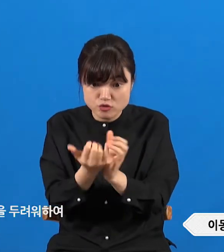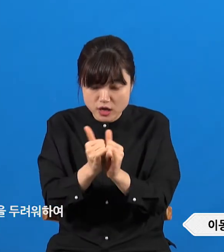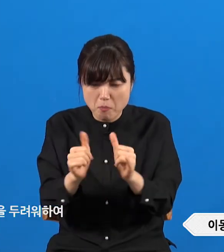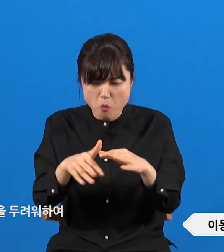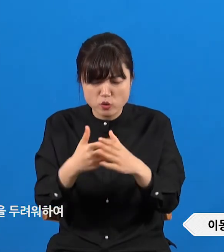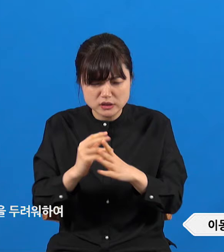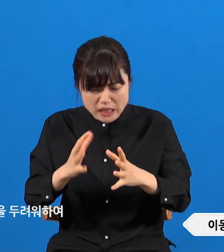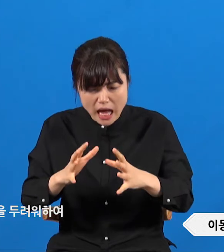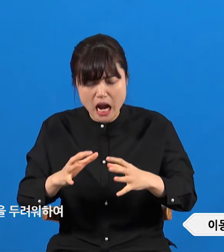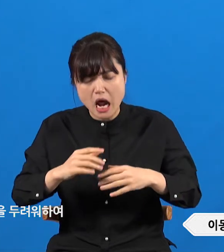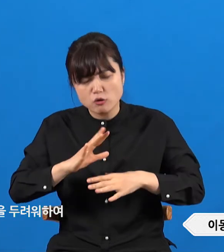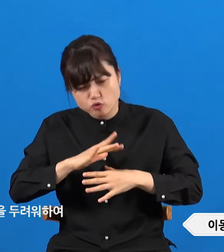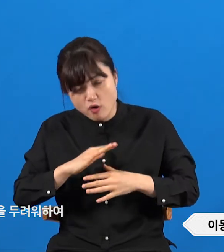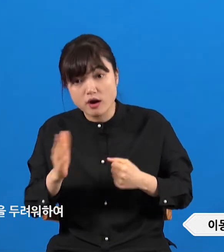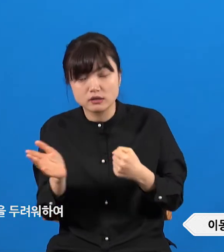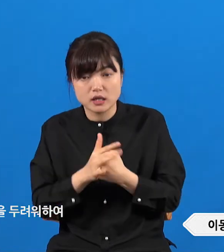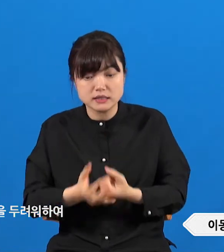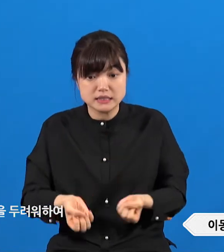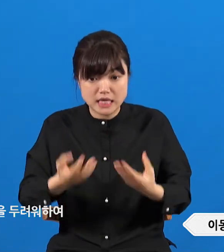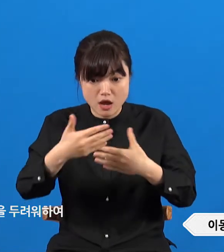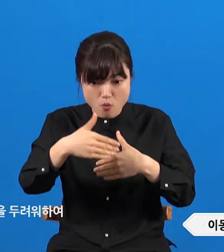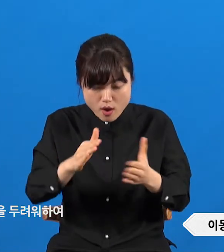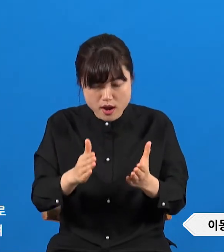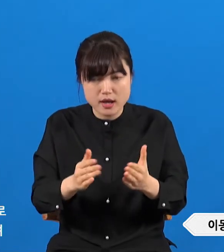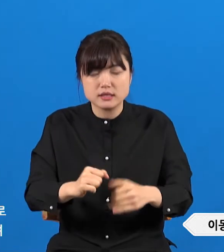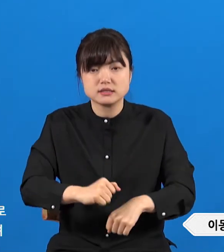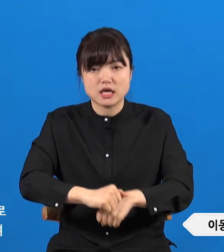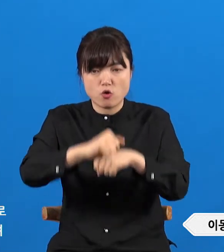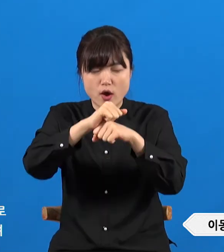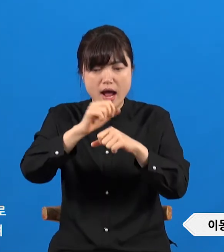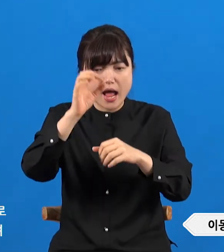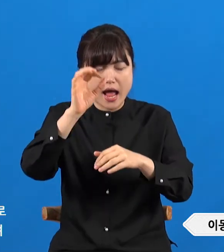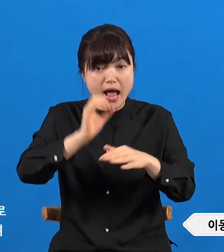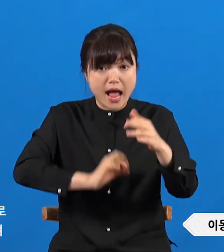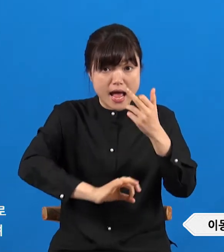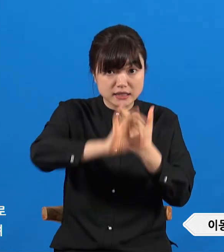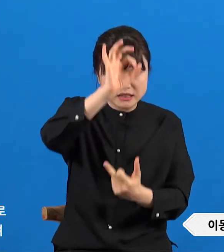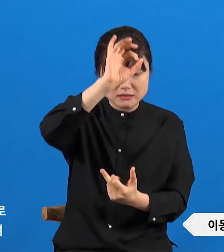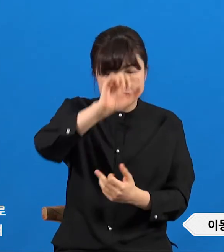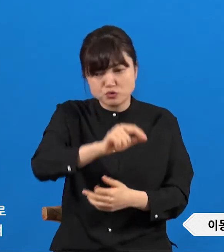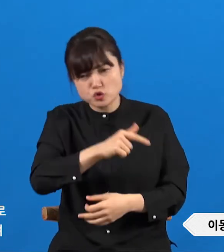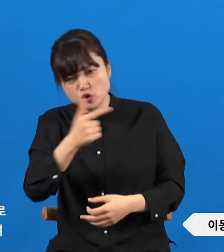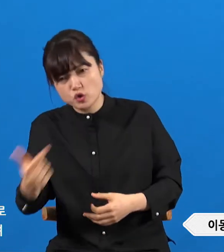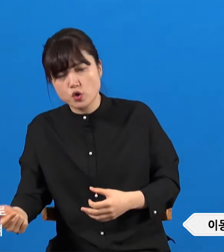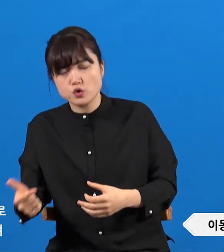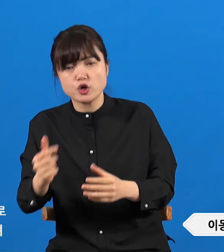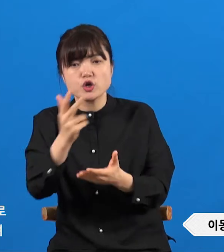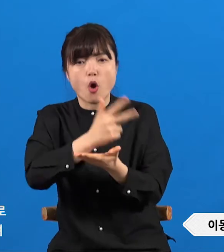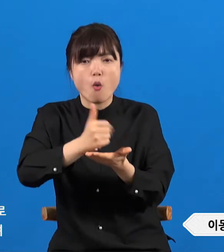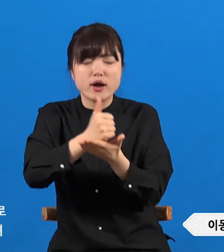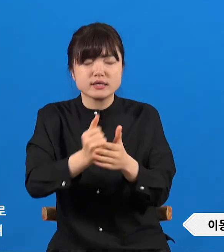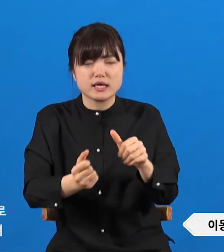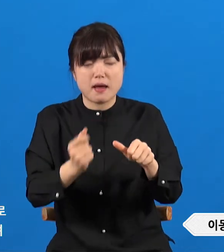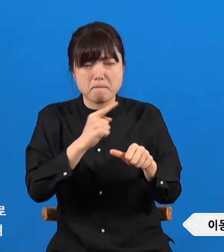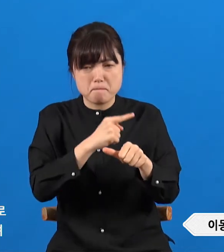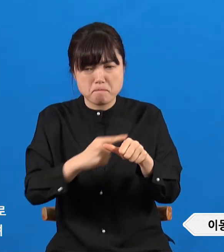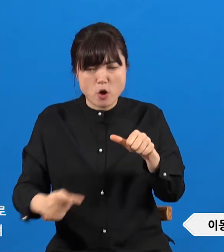백성을 두려워하여 제단을 터 위에 세우고 그 위에서 아침 저녁으로 여호와께 번제를